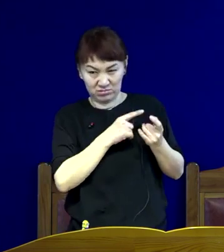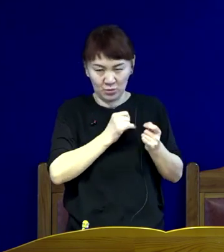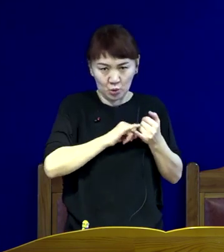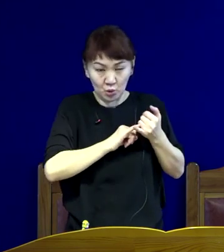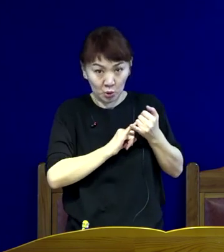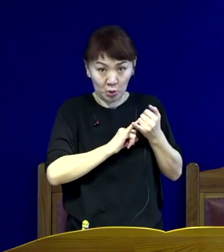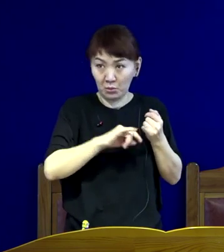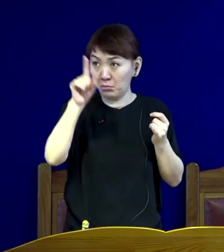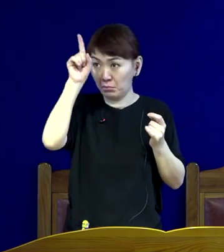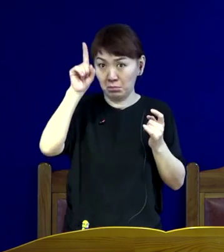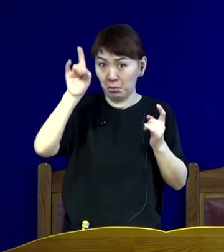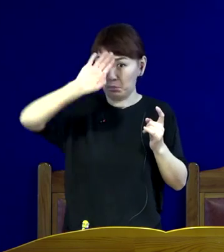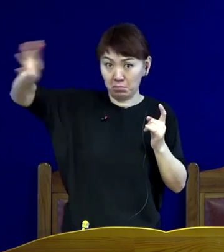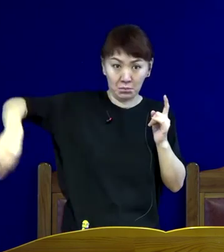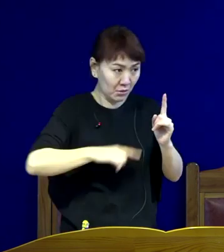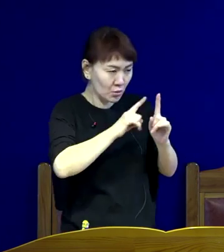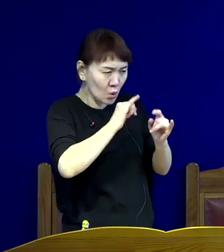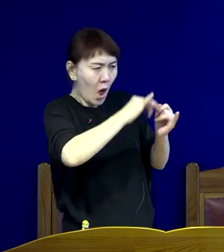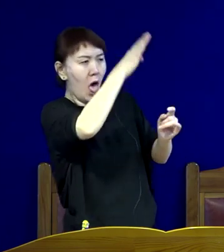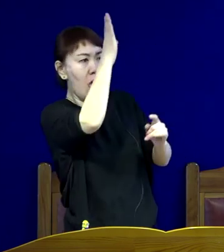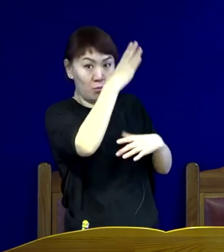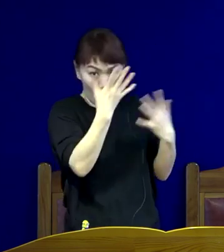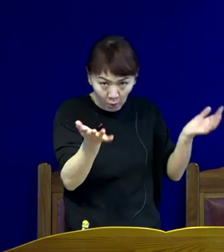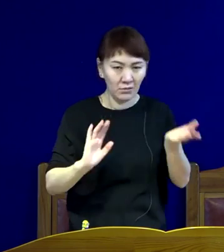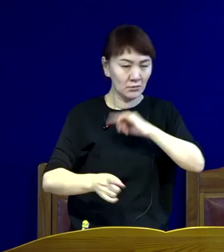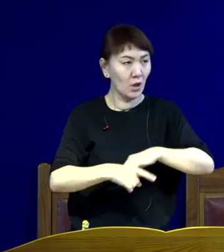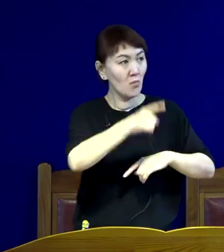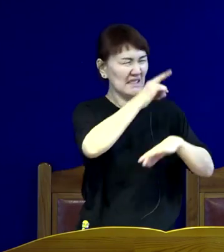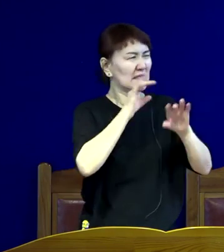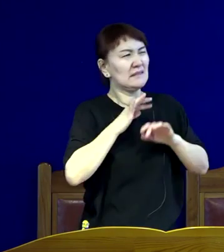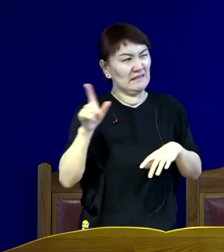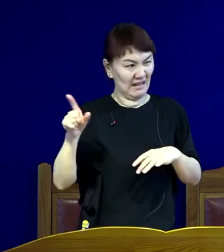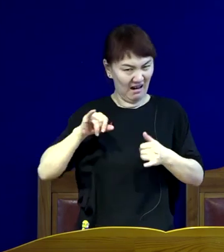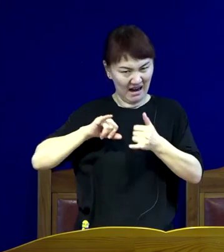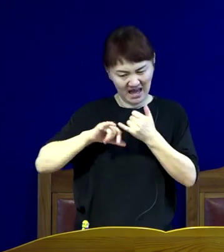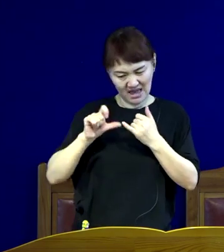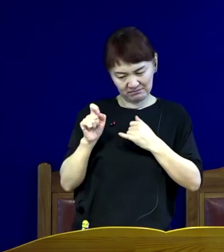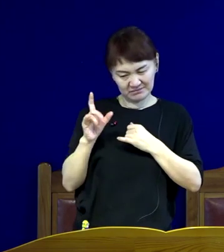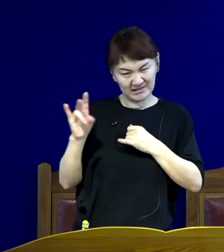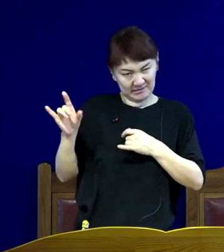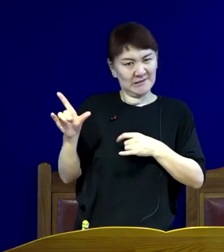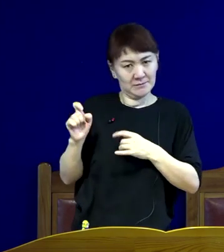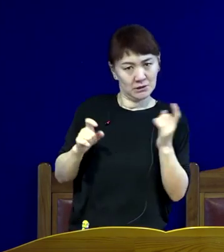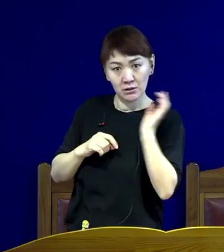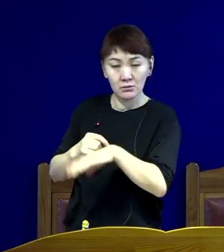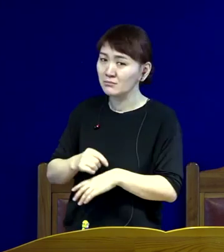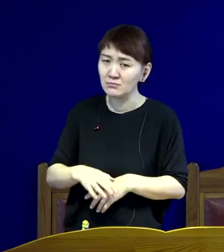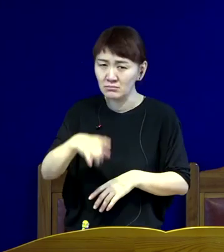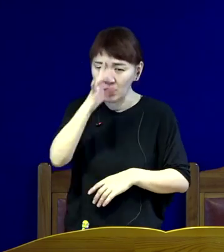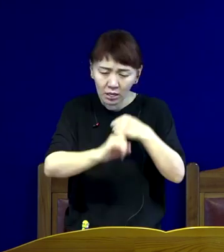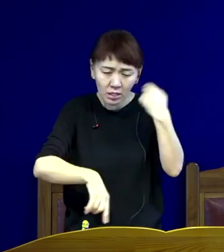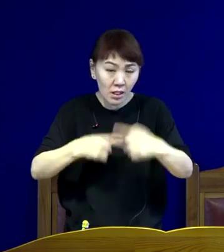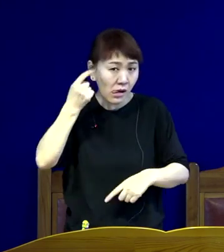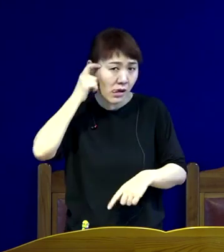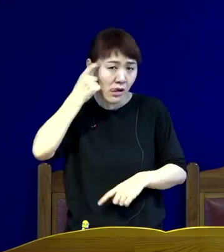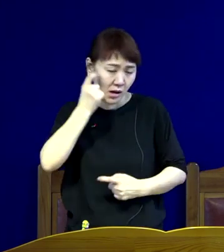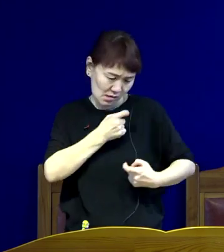бол хартай бурхан гэж үгэндээ айлцсан. Бурханы нэр өөрө хартай гэдэг нэртэй.